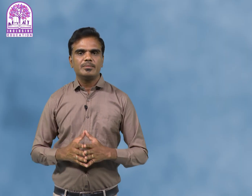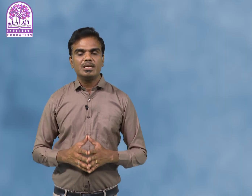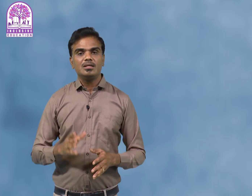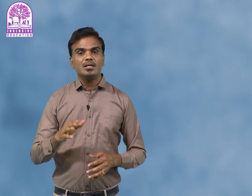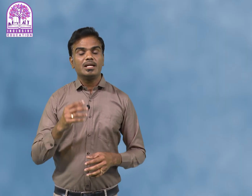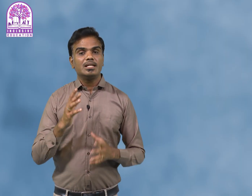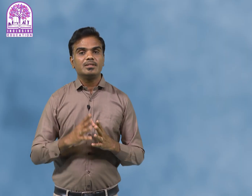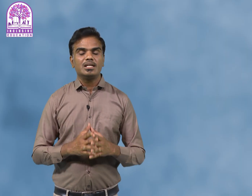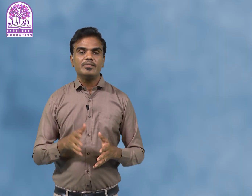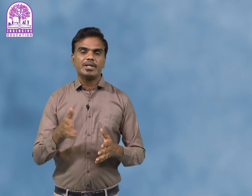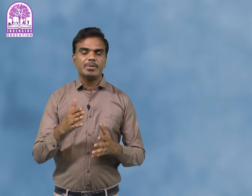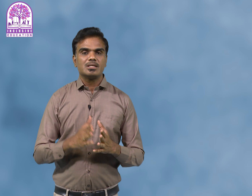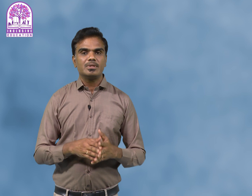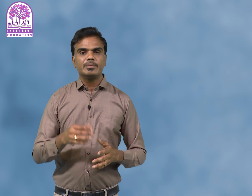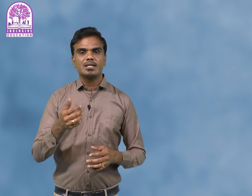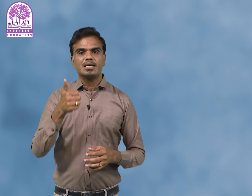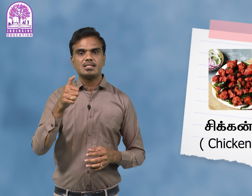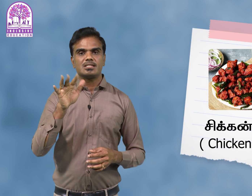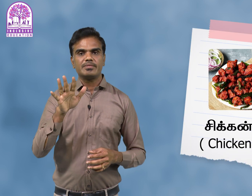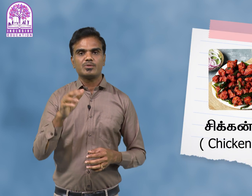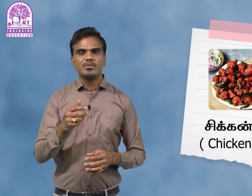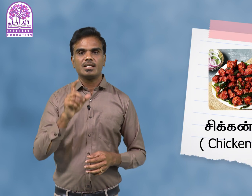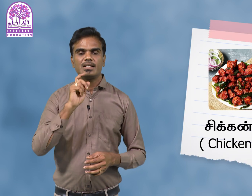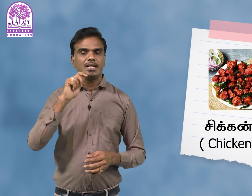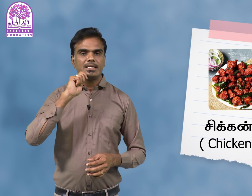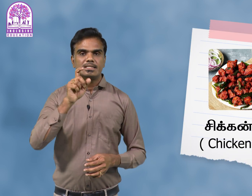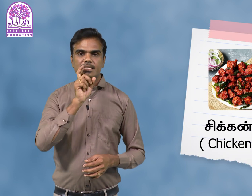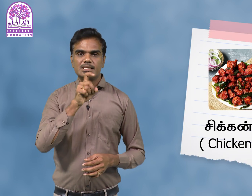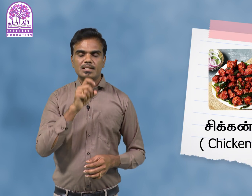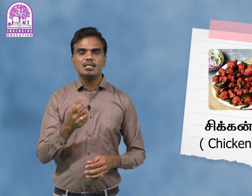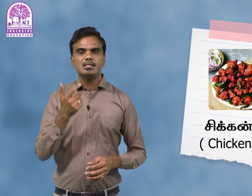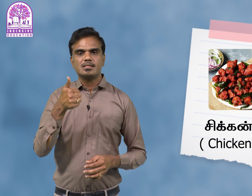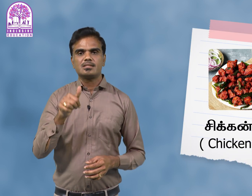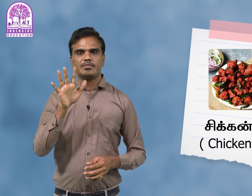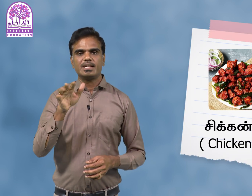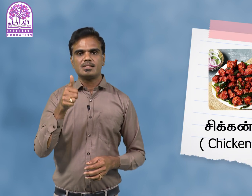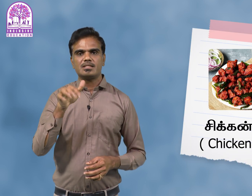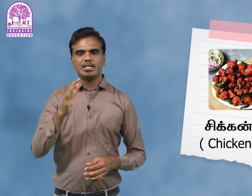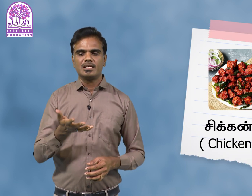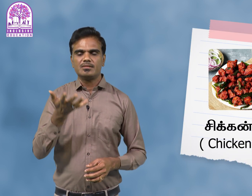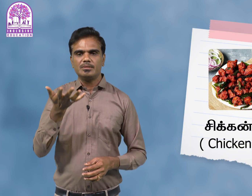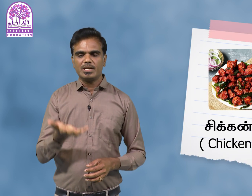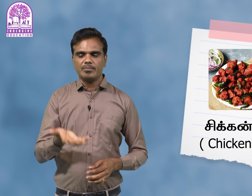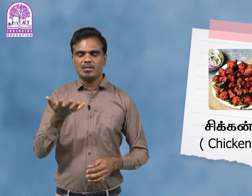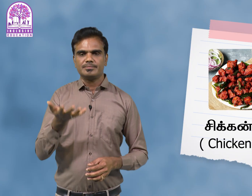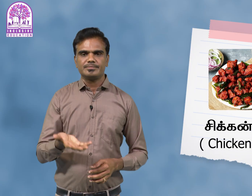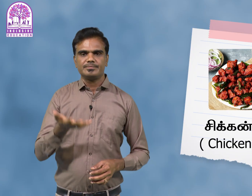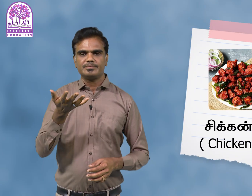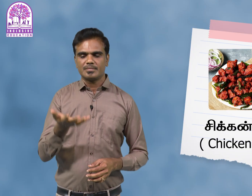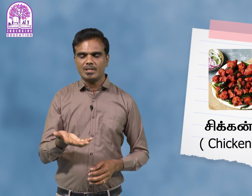அப்படின்னா இதில் வந்து நீங்கள் ஃப்ரை பண்ணி சாப்பிட்றது பாருங்களேன் 65 சொல்லுவாங்க. சிக்கன் 65க்கு அதாவது இப்படி காமிப்பாங்க.